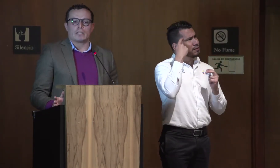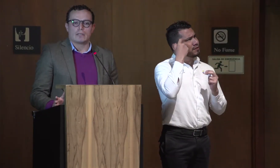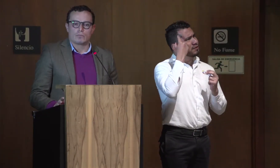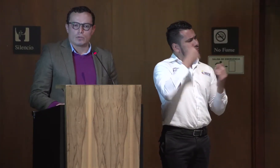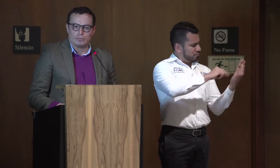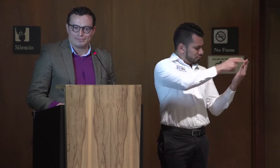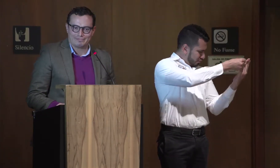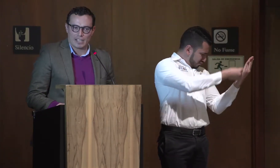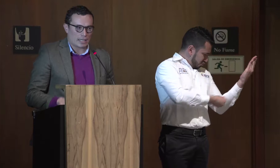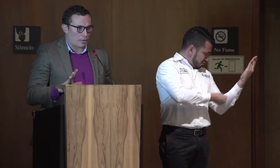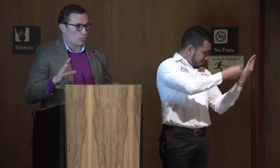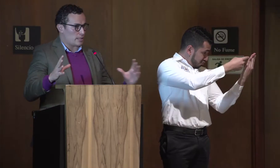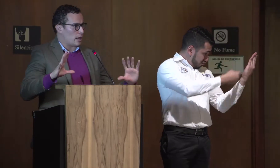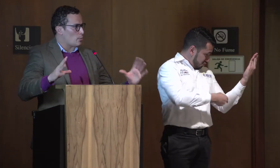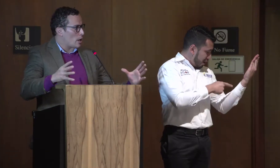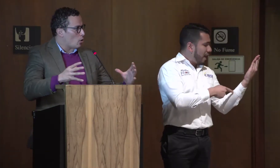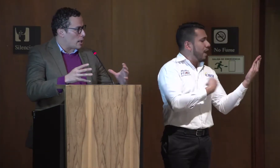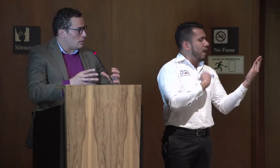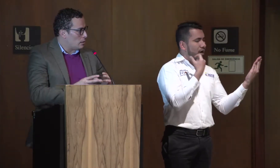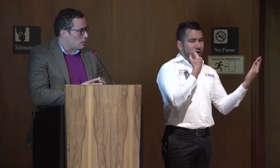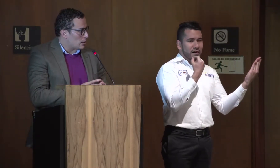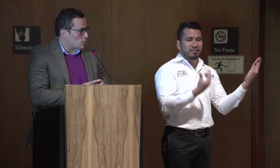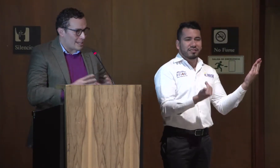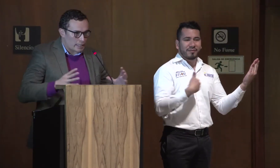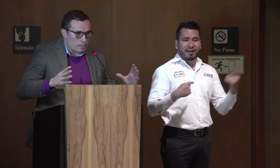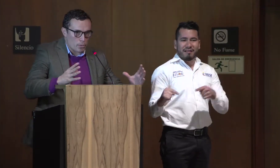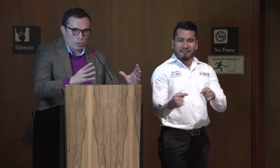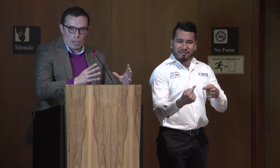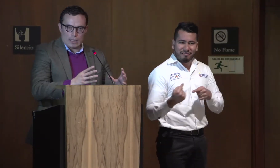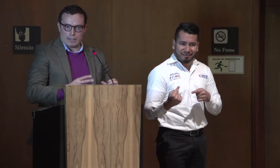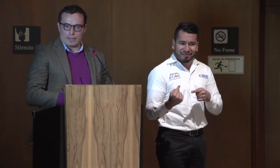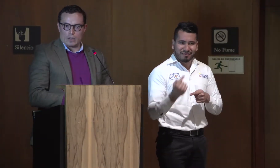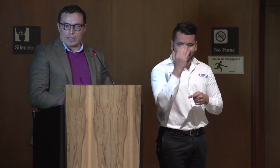dado también esa discusión. Claro, en un escenario por ahora, digamos,